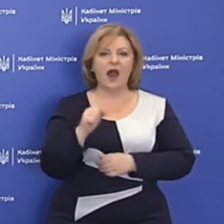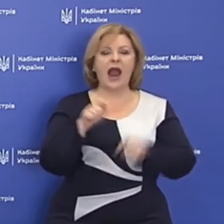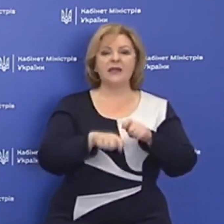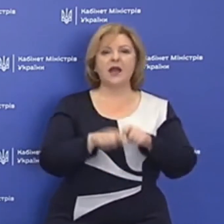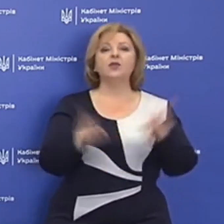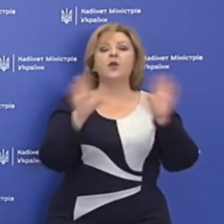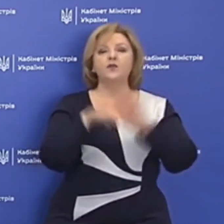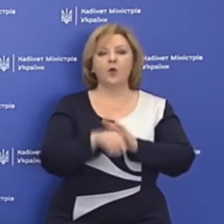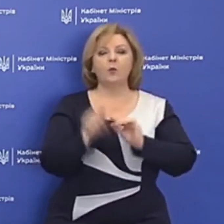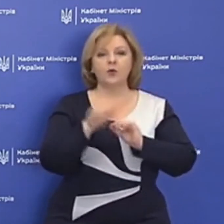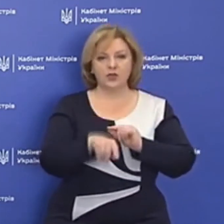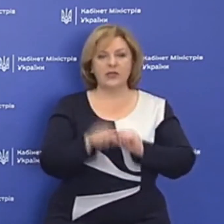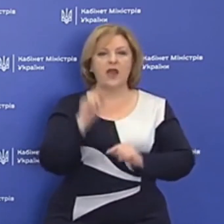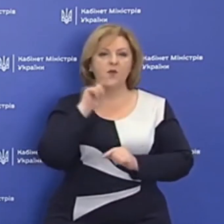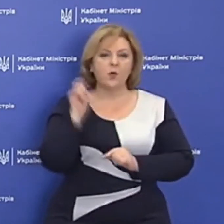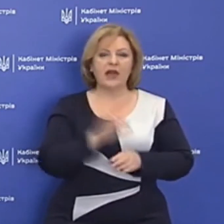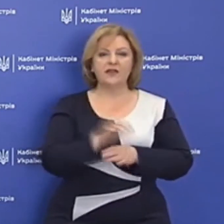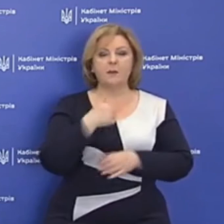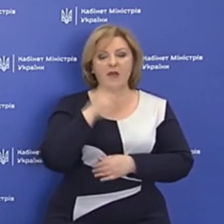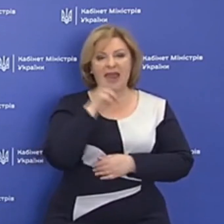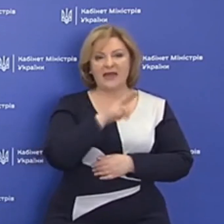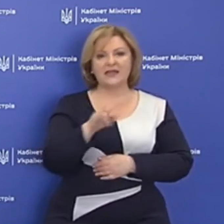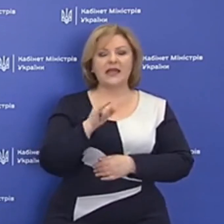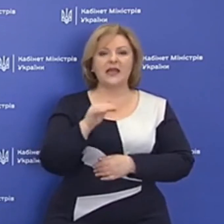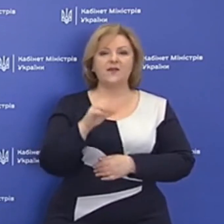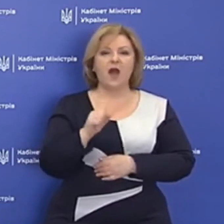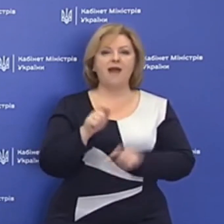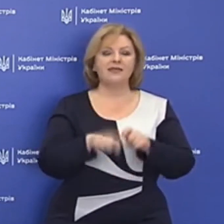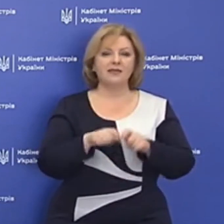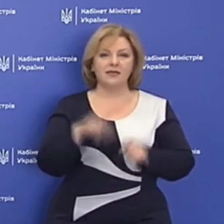українського виробництва. Ми дивимося і на ІФА-тести